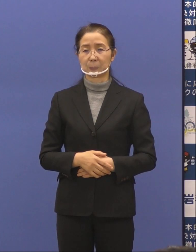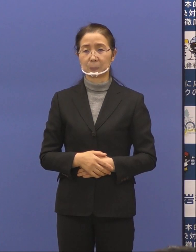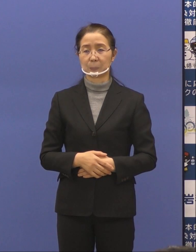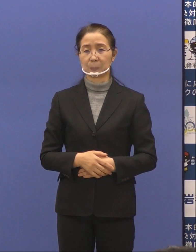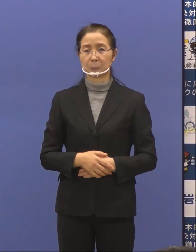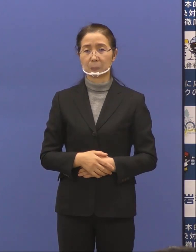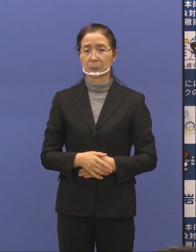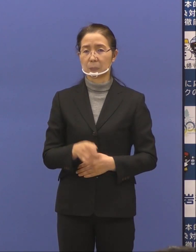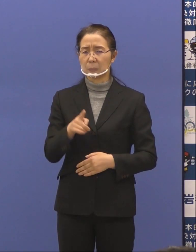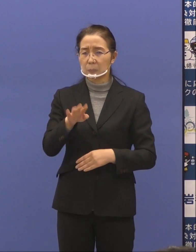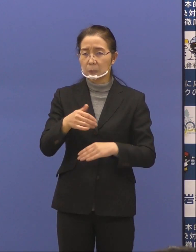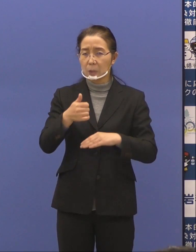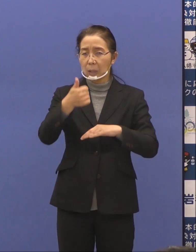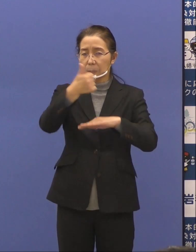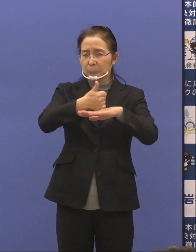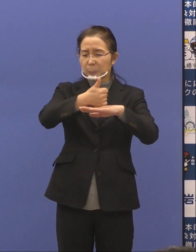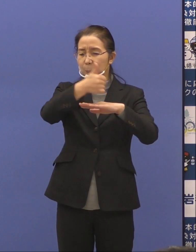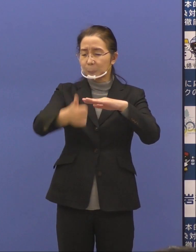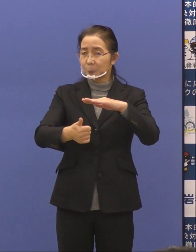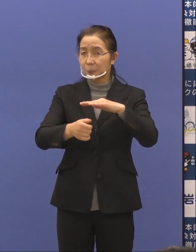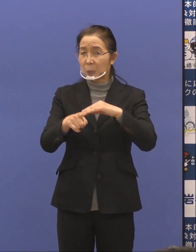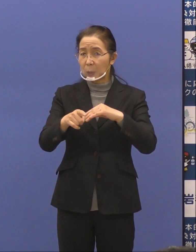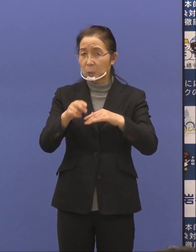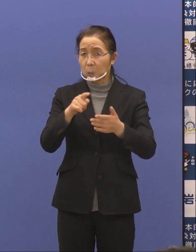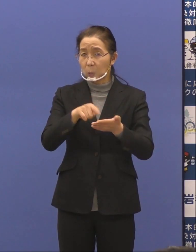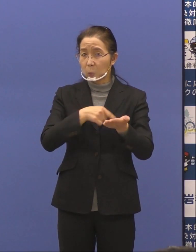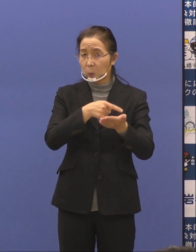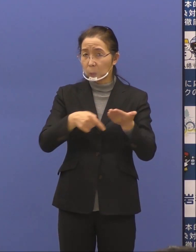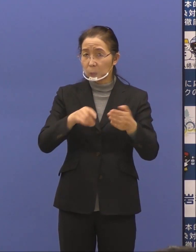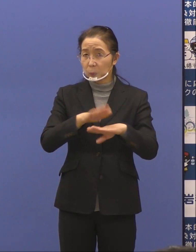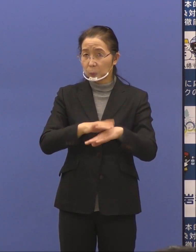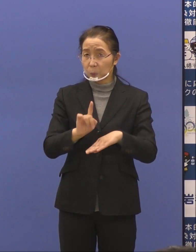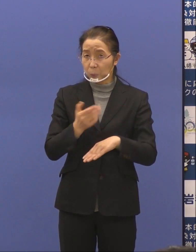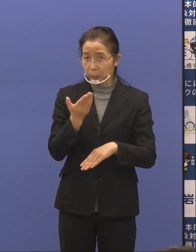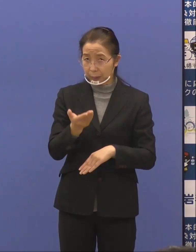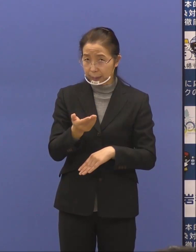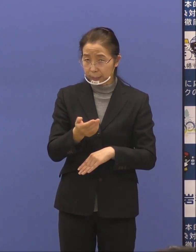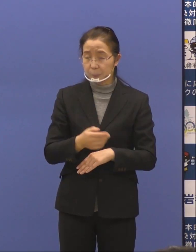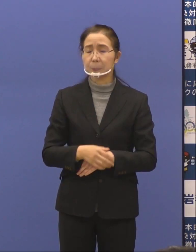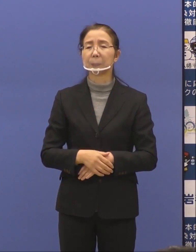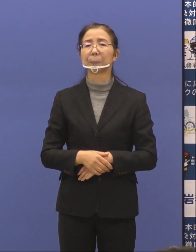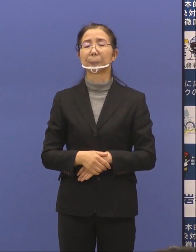更迭ということについては、この処分というかについてはどのようにお考えでしょうか。